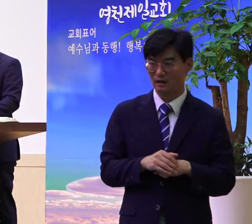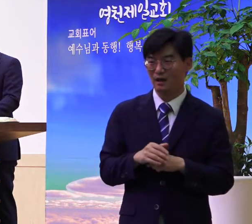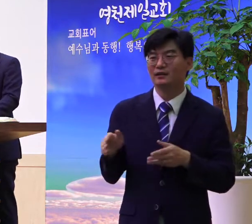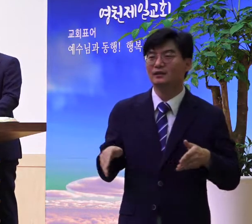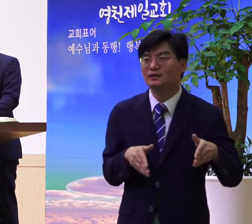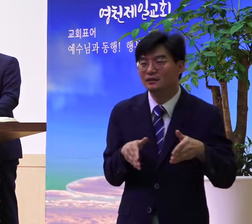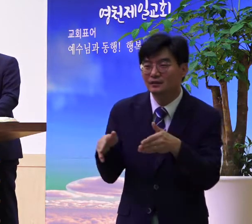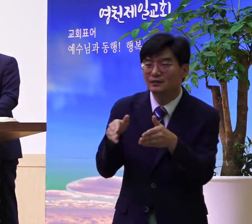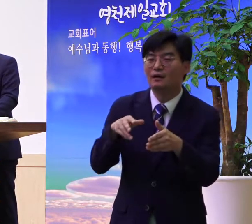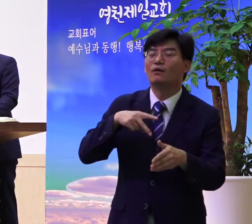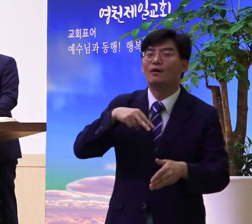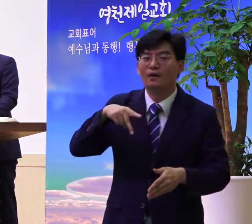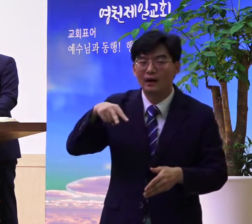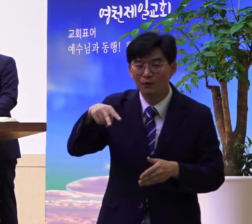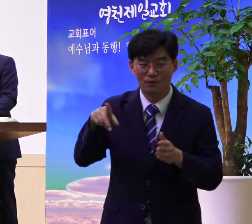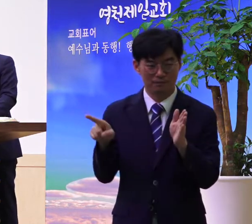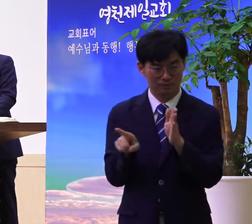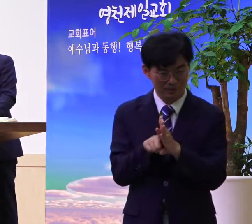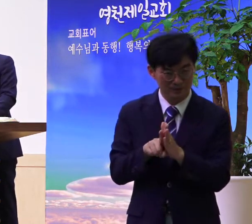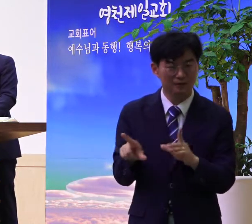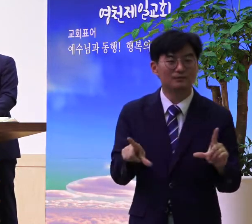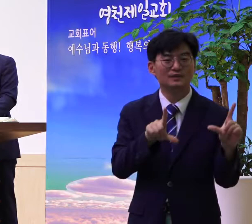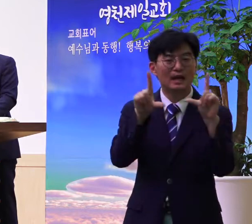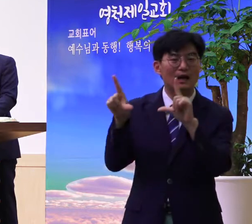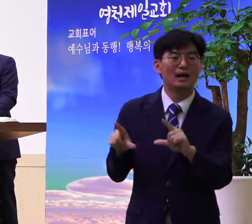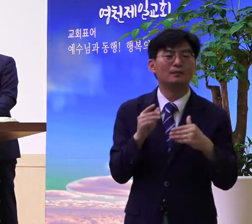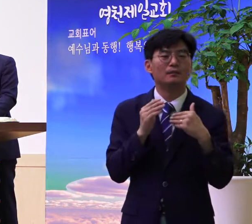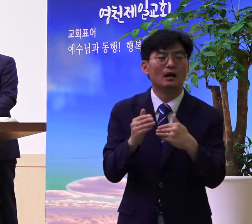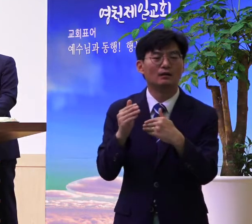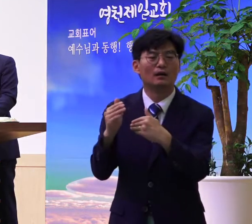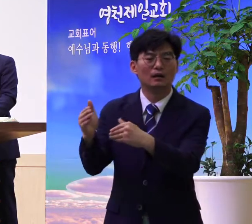가진 존재라고 한다면 늘 질문하게 됩니다.